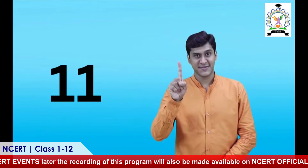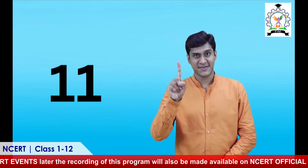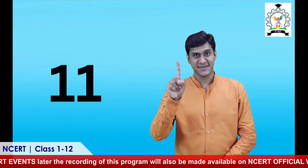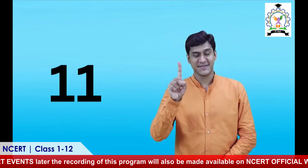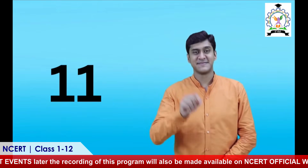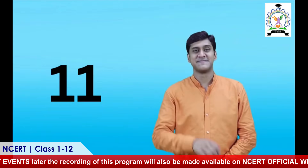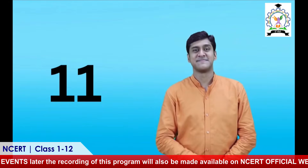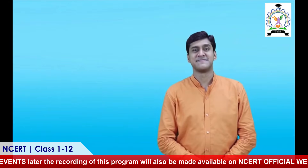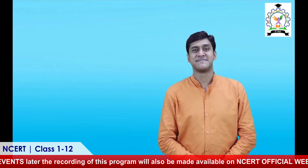11